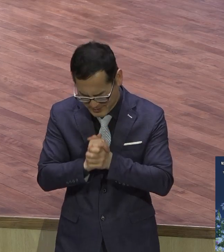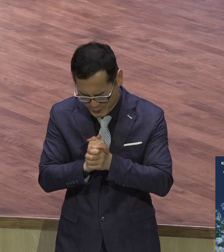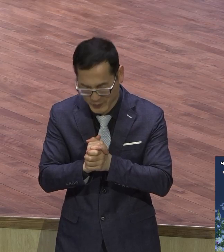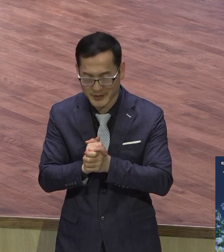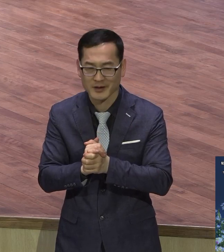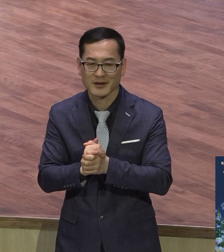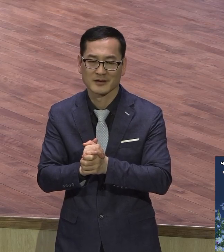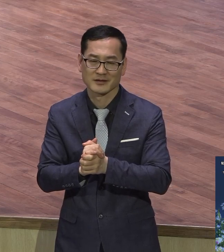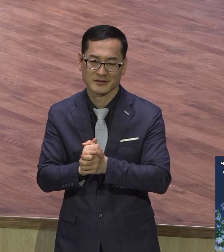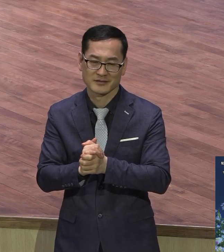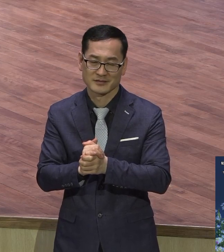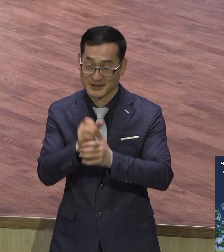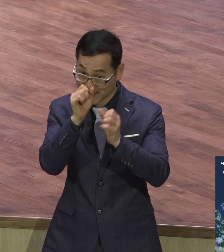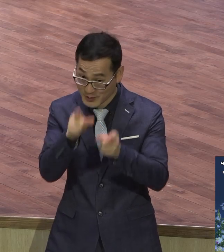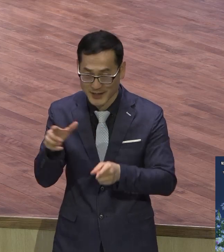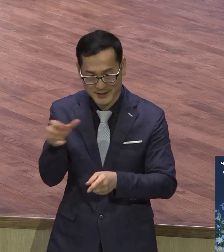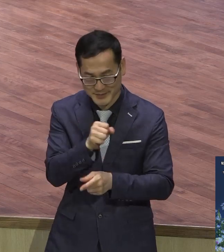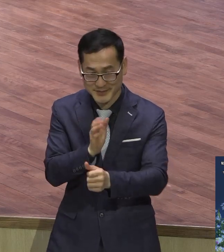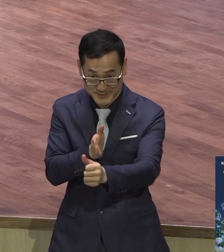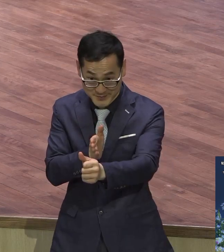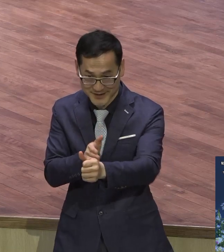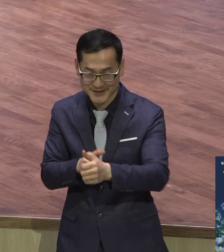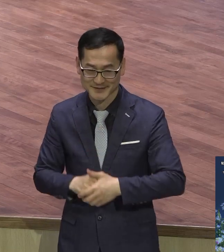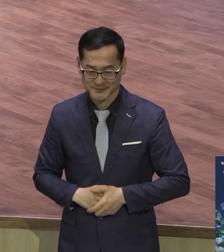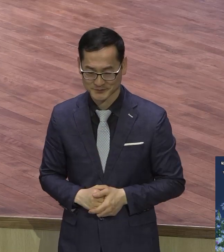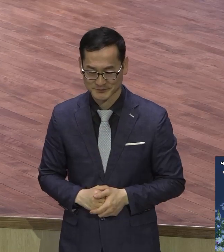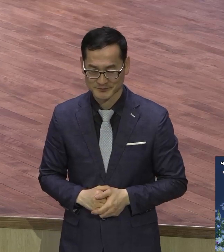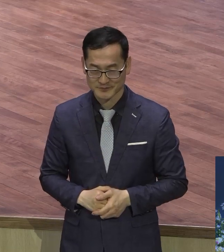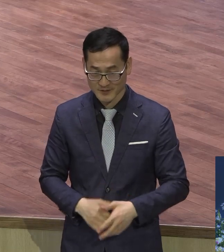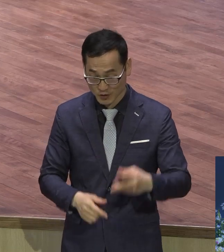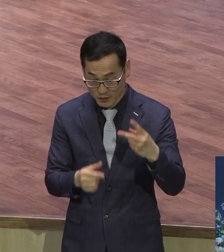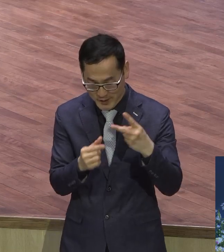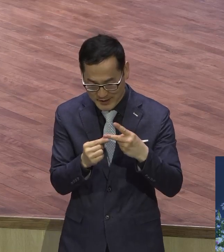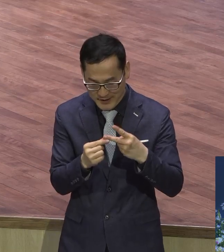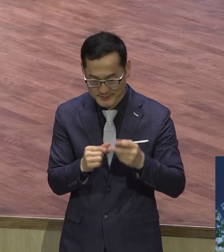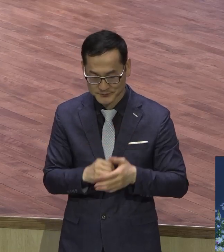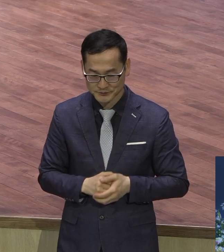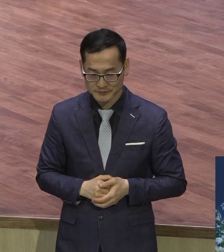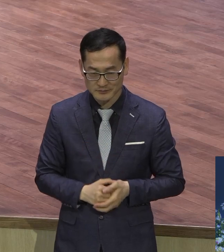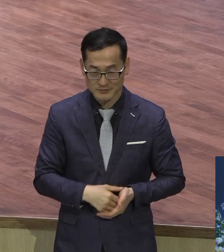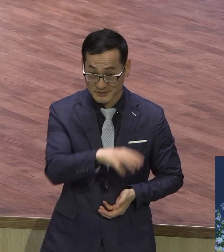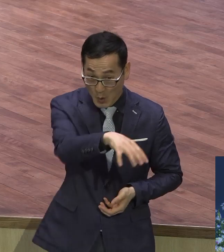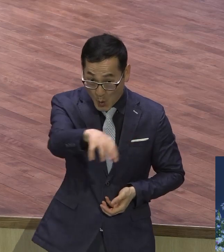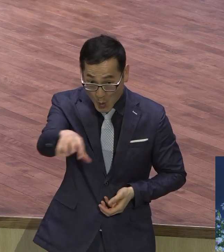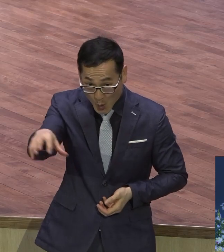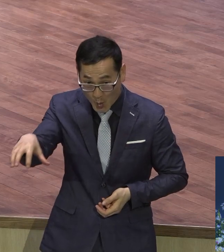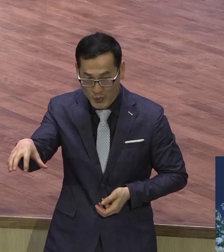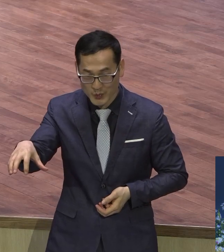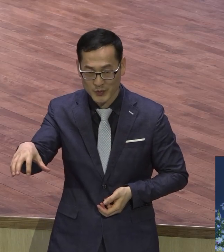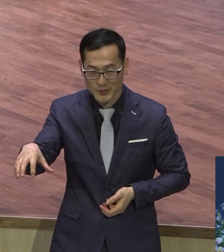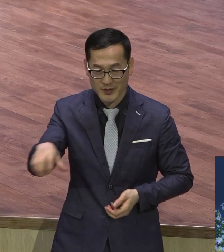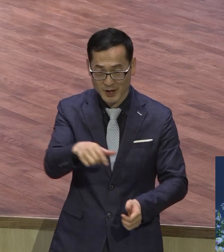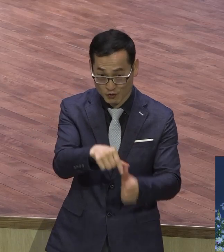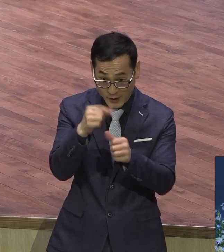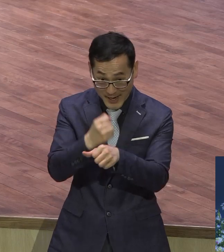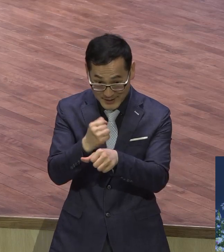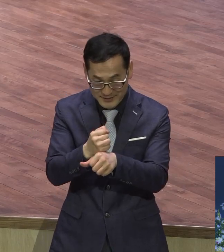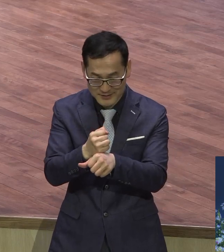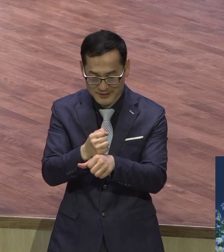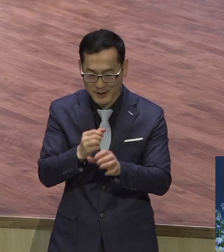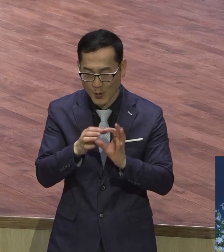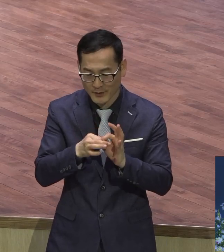바랍니다. 두 번째로 현장 살리는 관계 회복입니다. 부모 공경의 개명 이후에 있는 다른